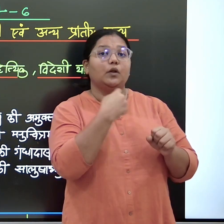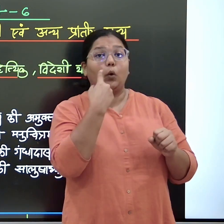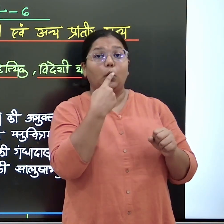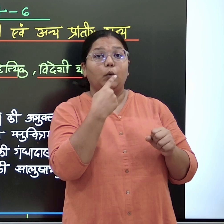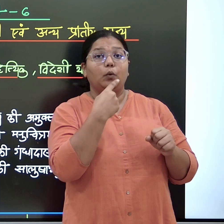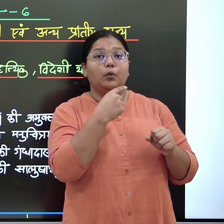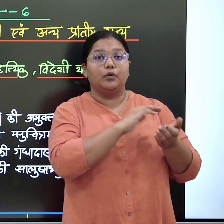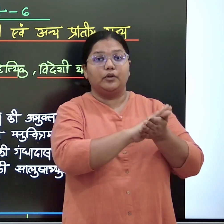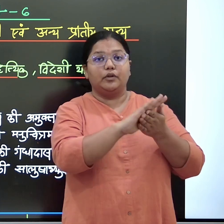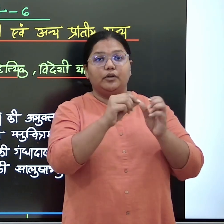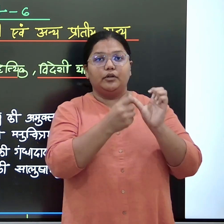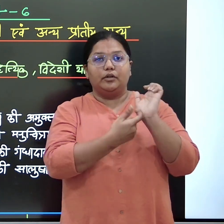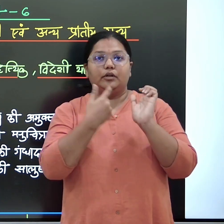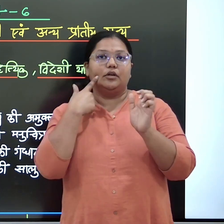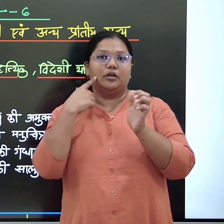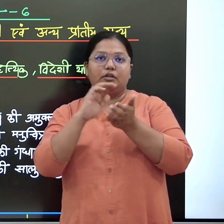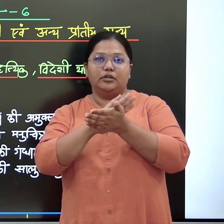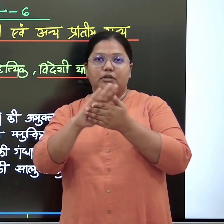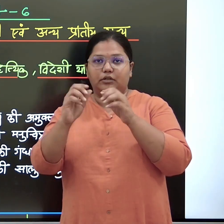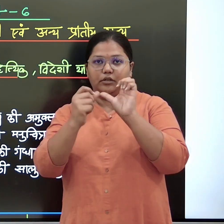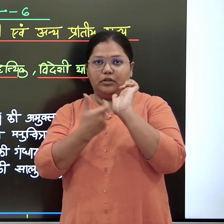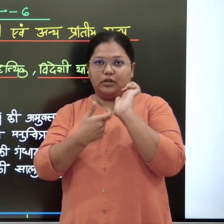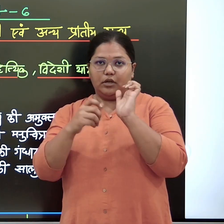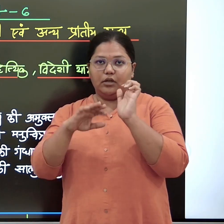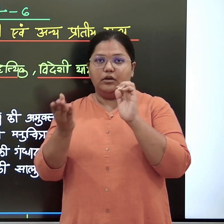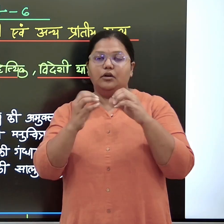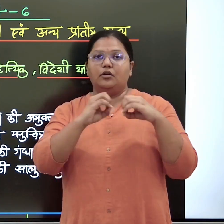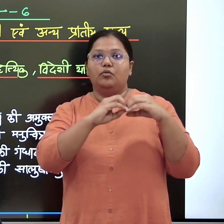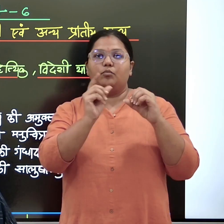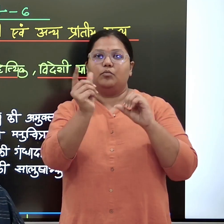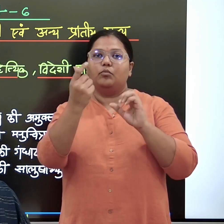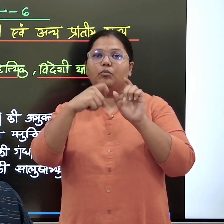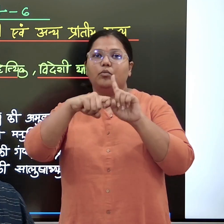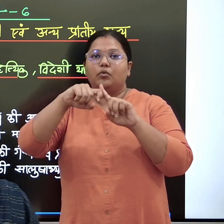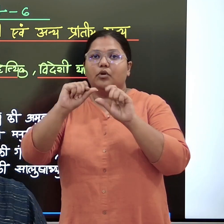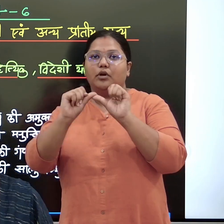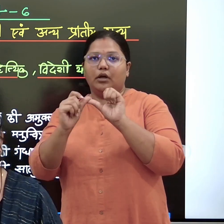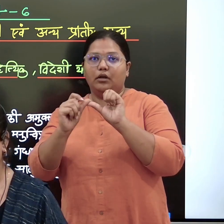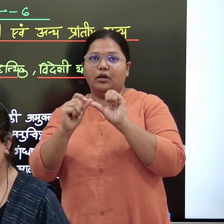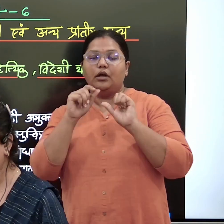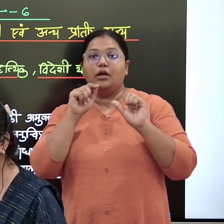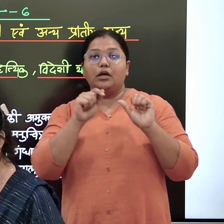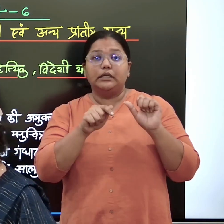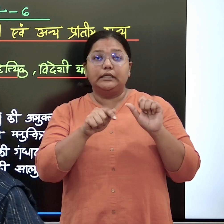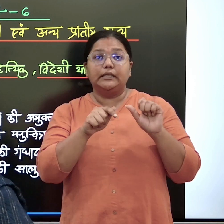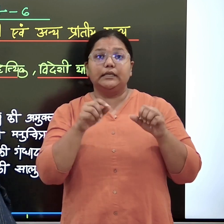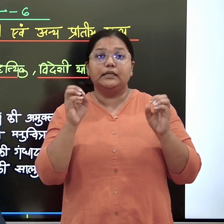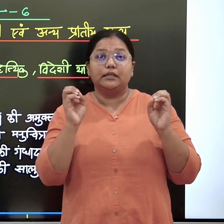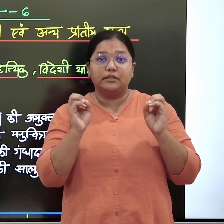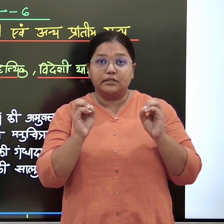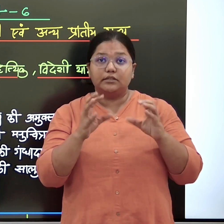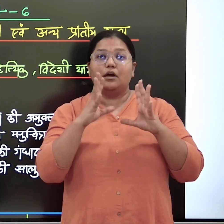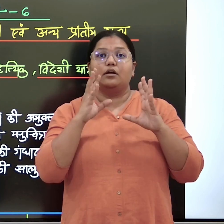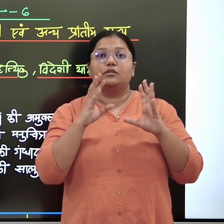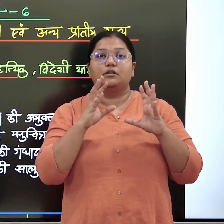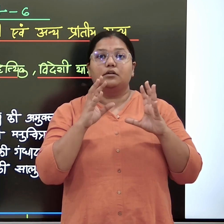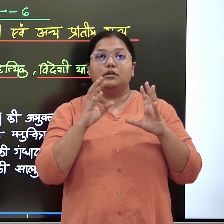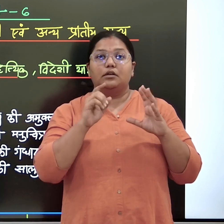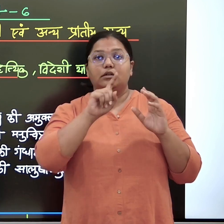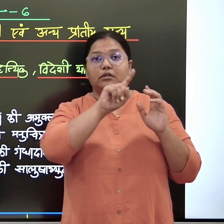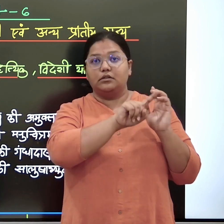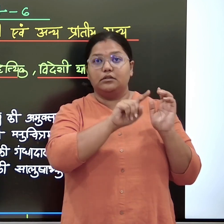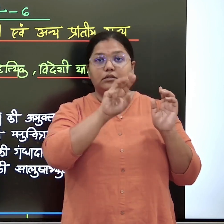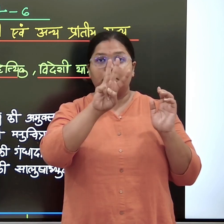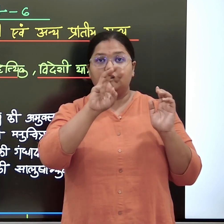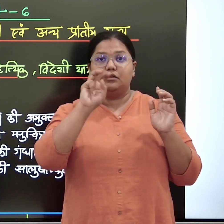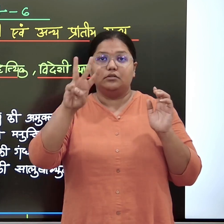ने 1336 में की थी, ठीक। उस समय जो है इनका जो, जैसे अभी हम लोगों ने दिल्ली सल्तनत